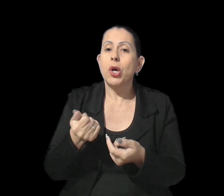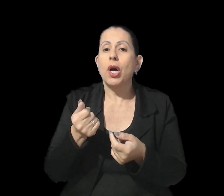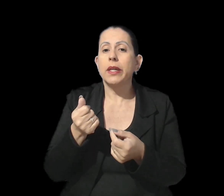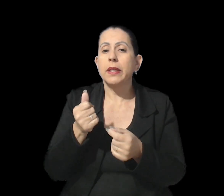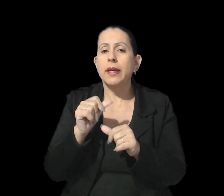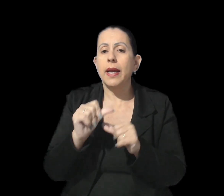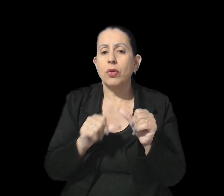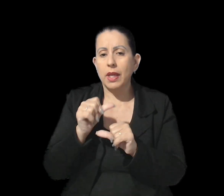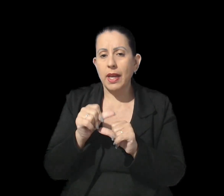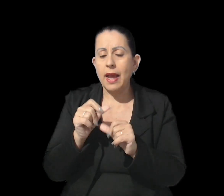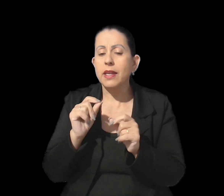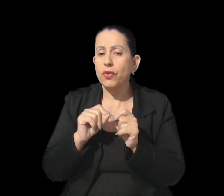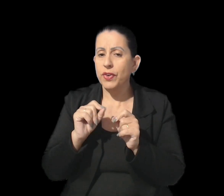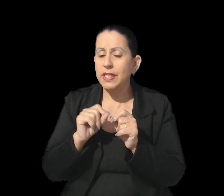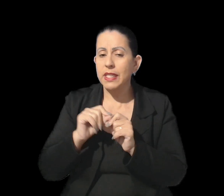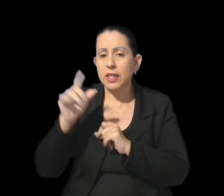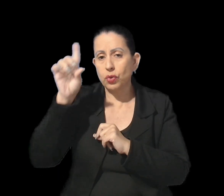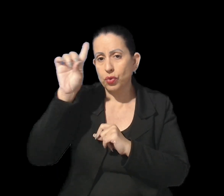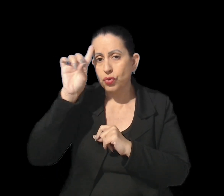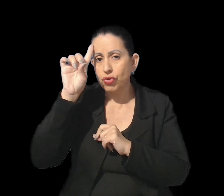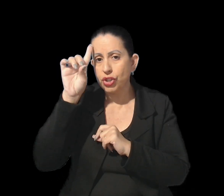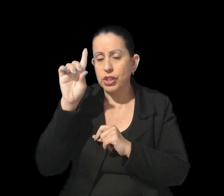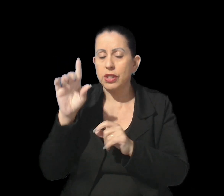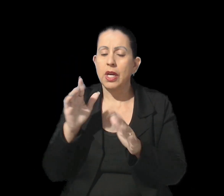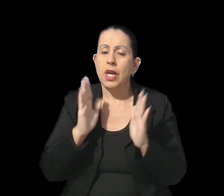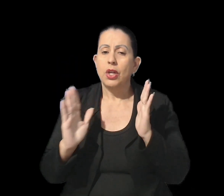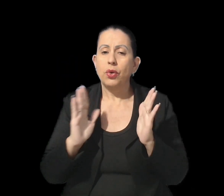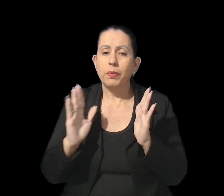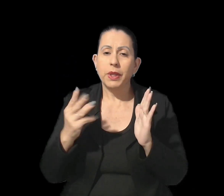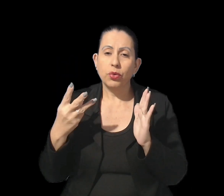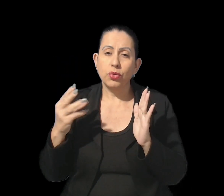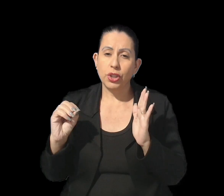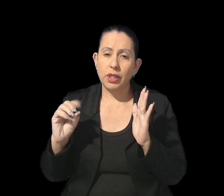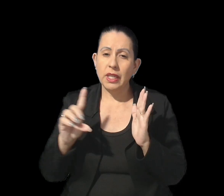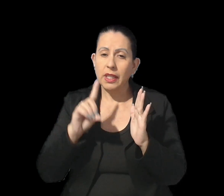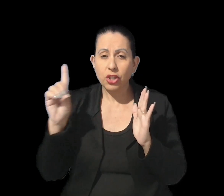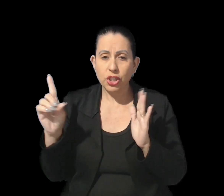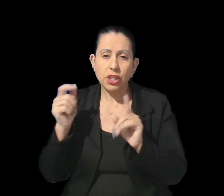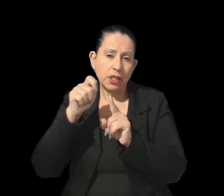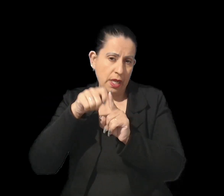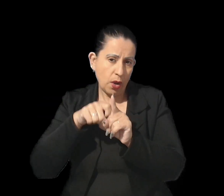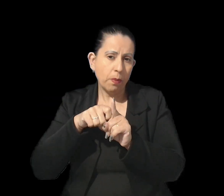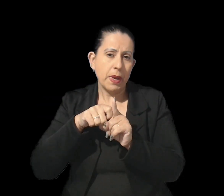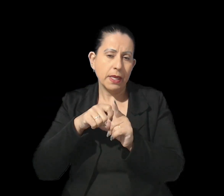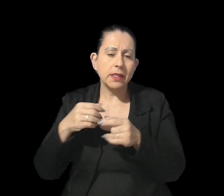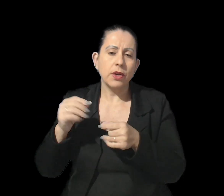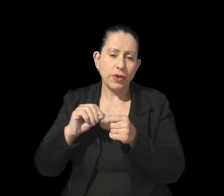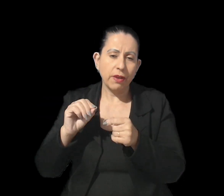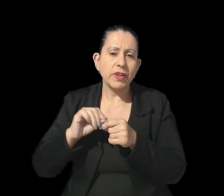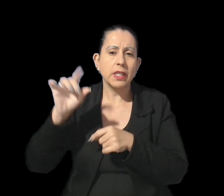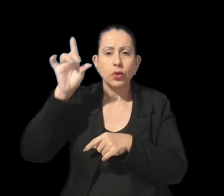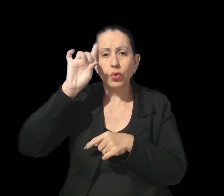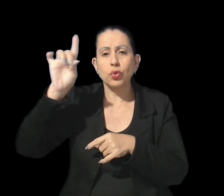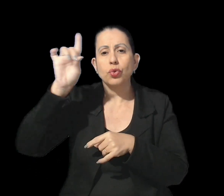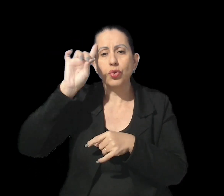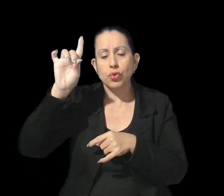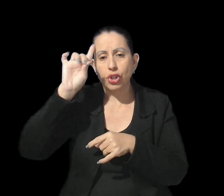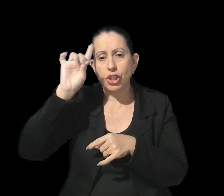melhor alterar e eu fazia todos os dias. Num período de 30 dias, né, um mês, eu fiquei fazendo todos os